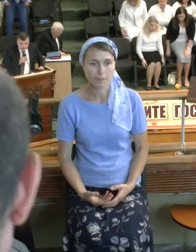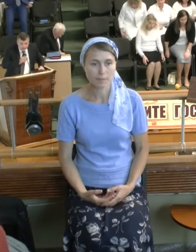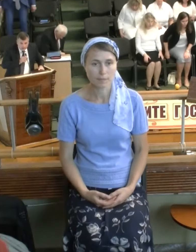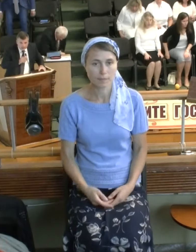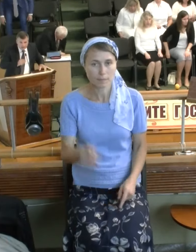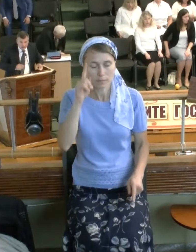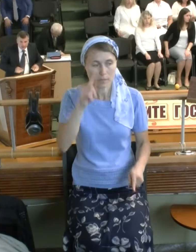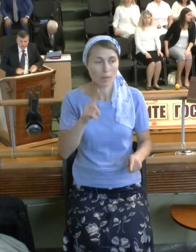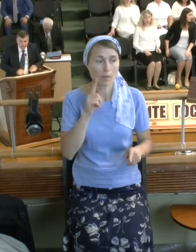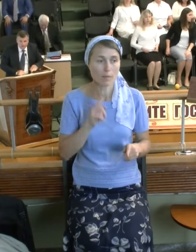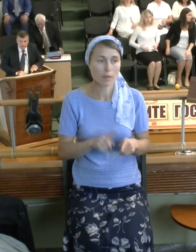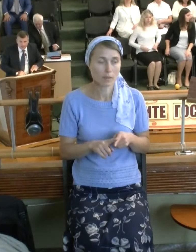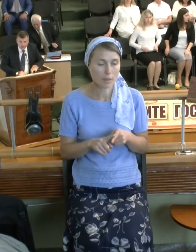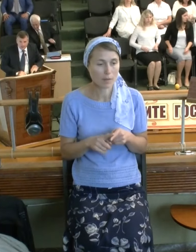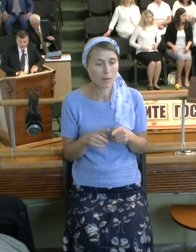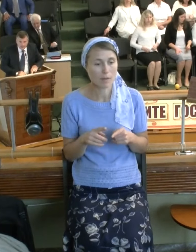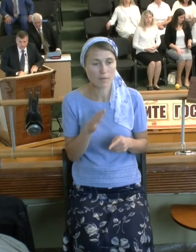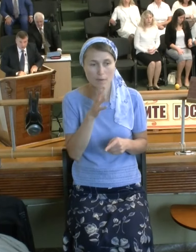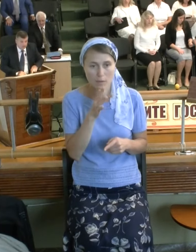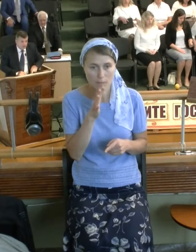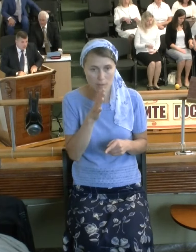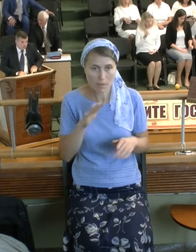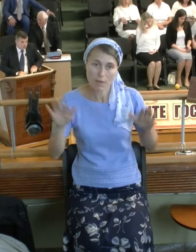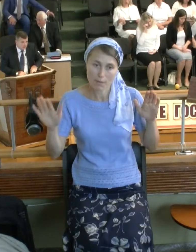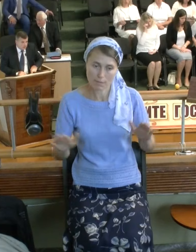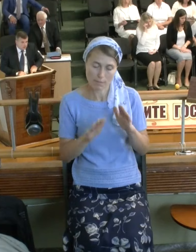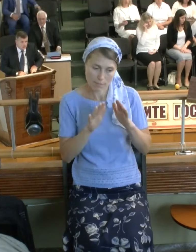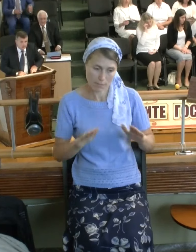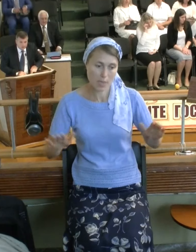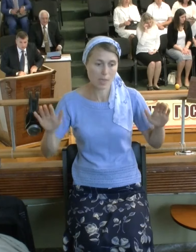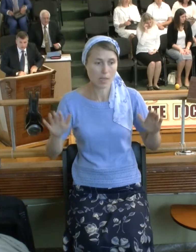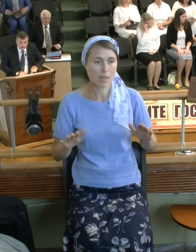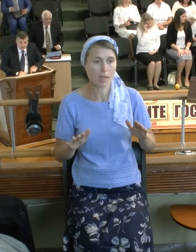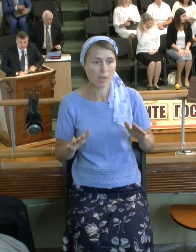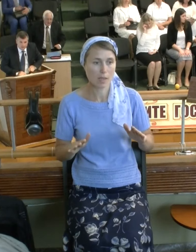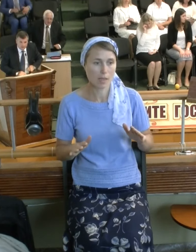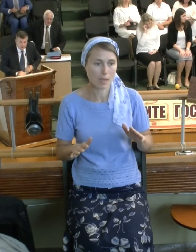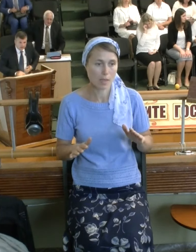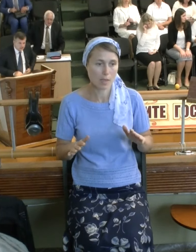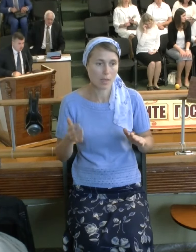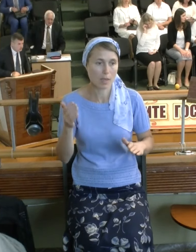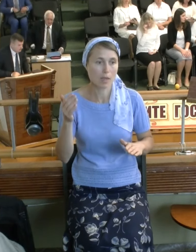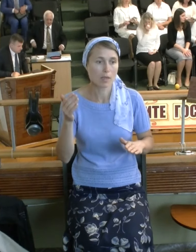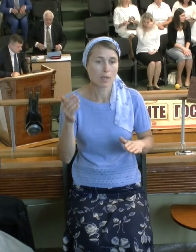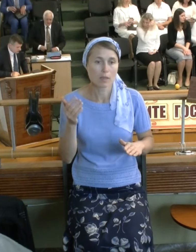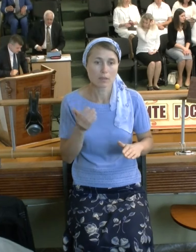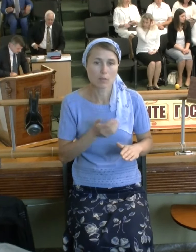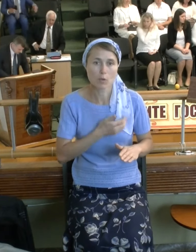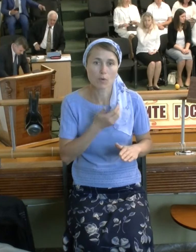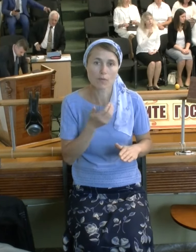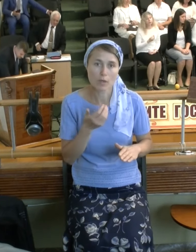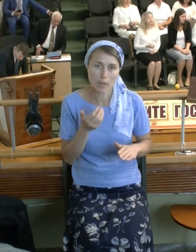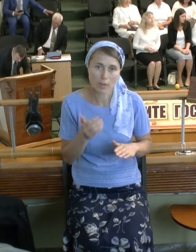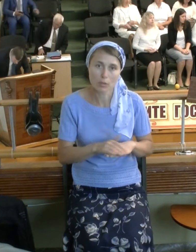Аминь. Братья и сестры, мы во время пения совершим добровольный сбор на нужды церкви.